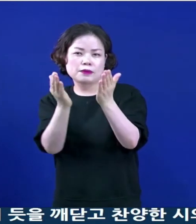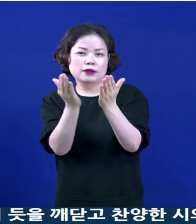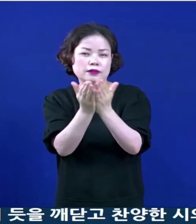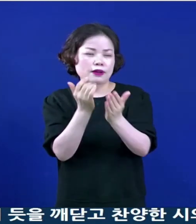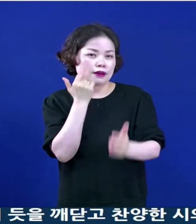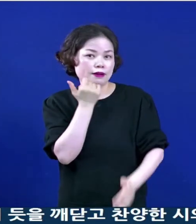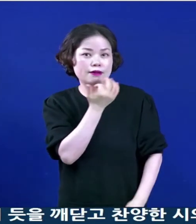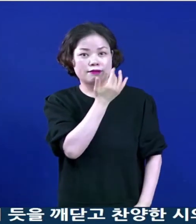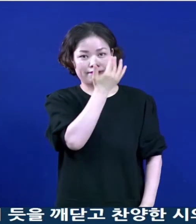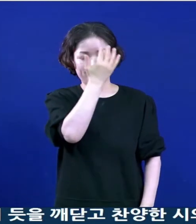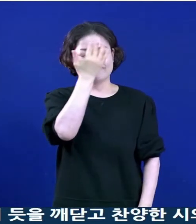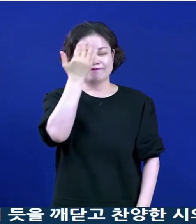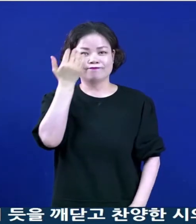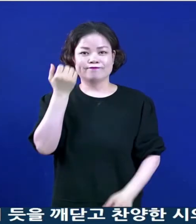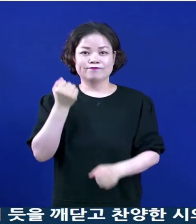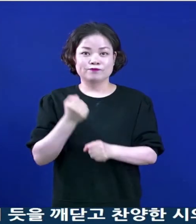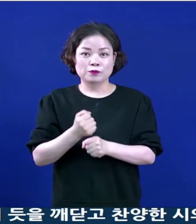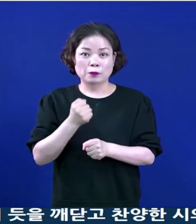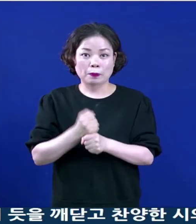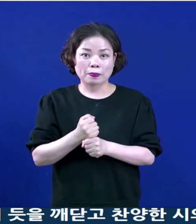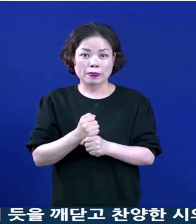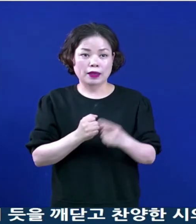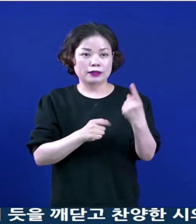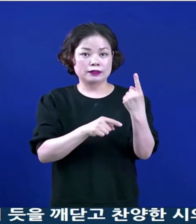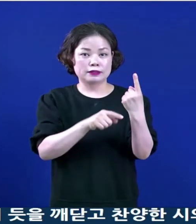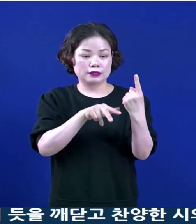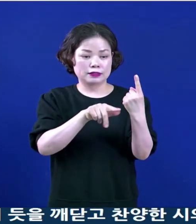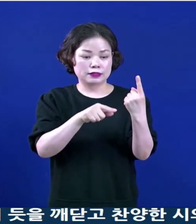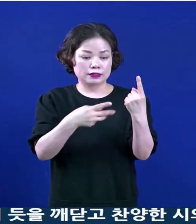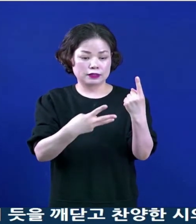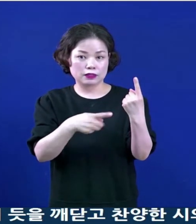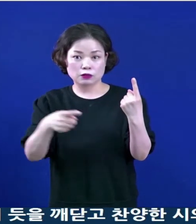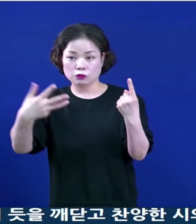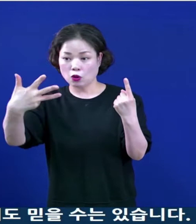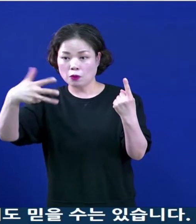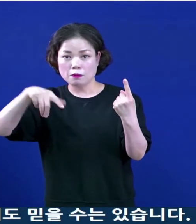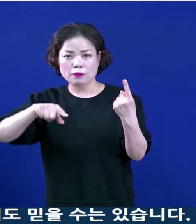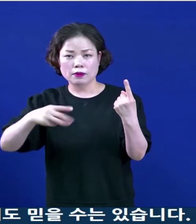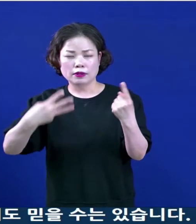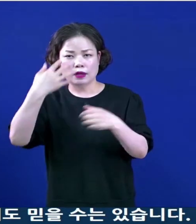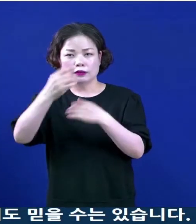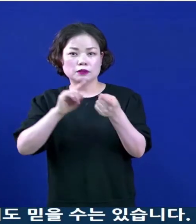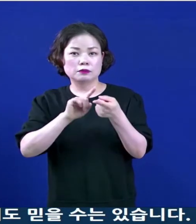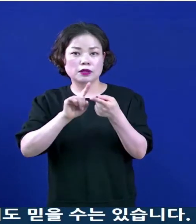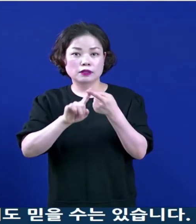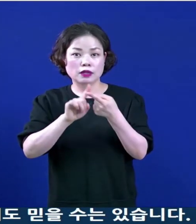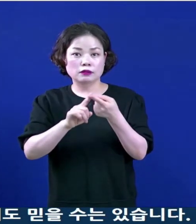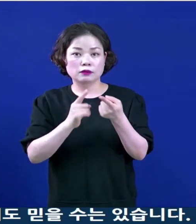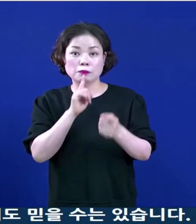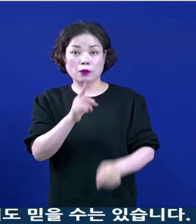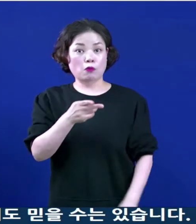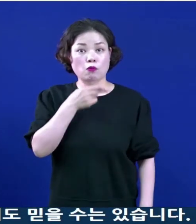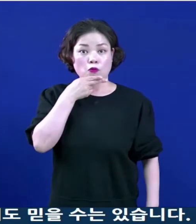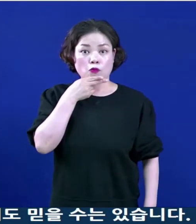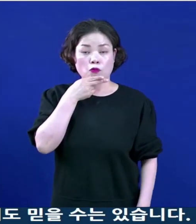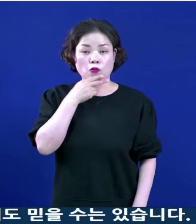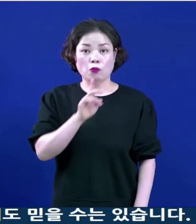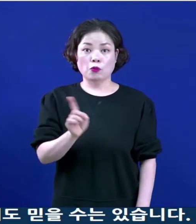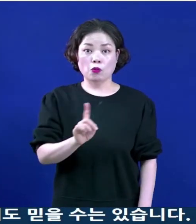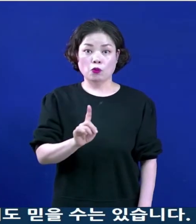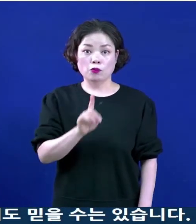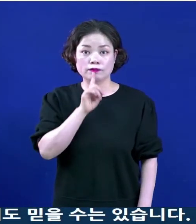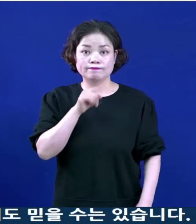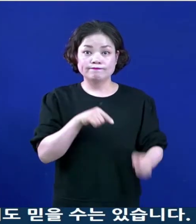아름답게 하셨다는 것입니다. 여러분, 1절부터 8절까지는 하나님에 대한 언급이 전혀 없습니다. 무엇을